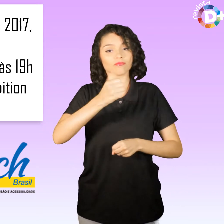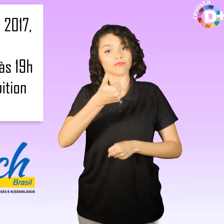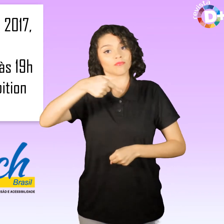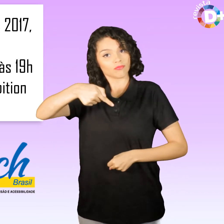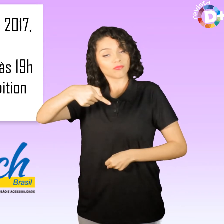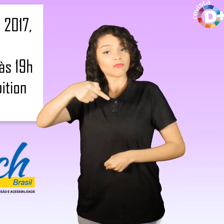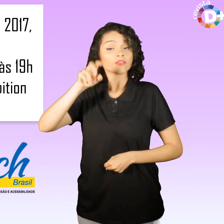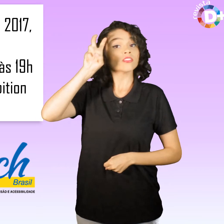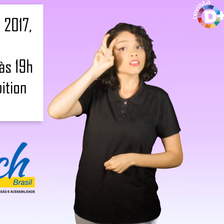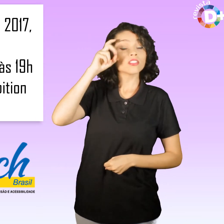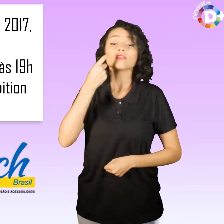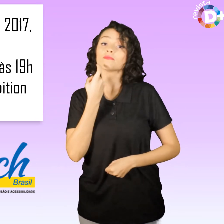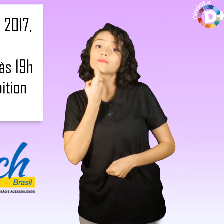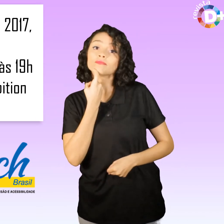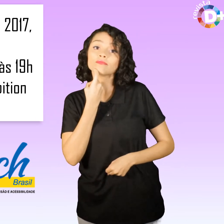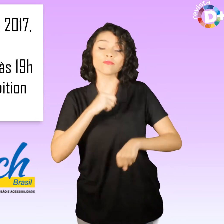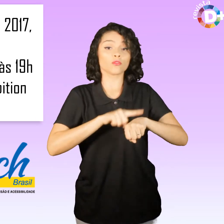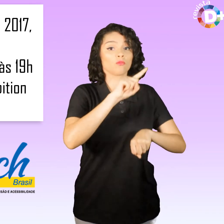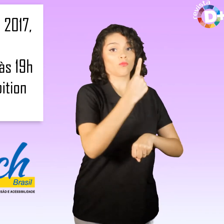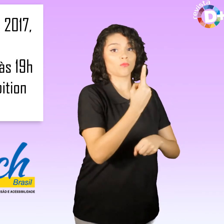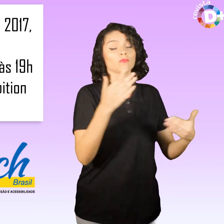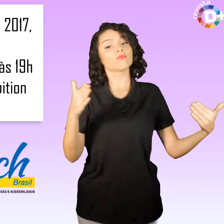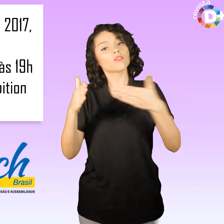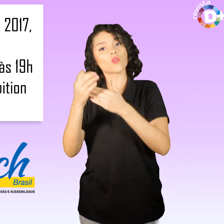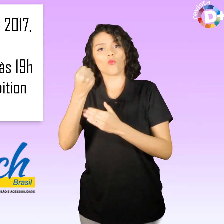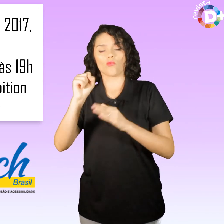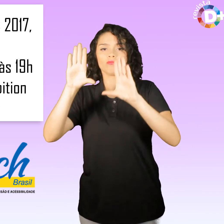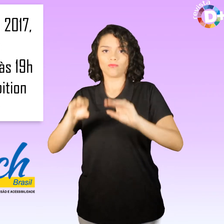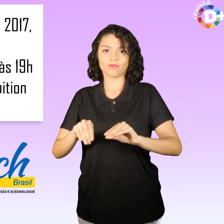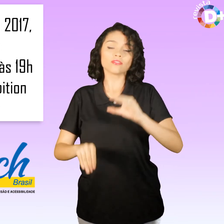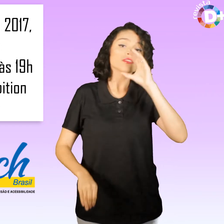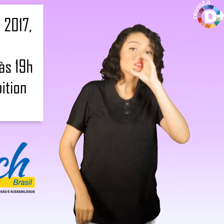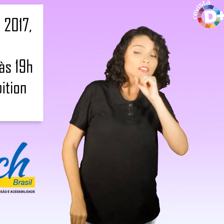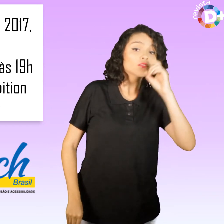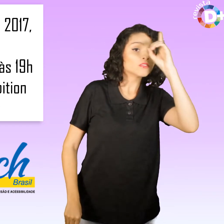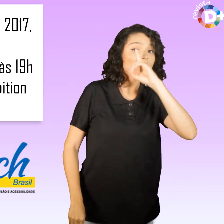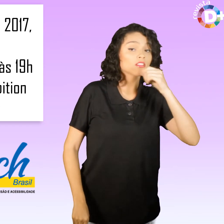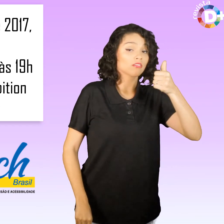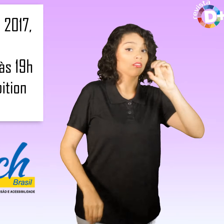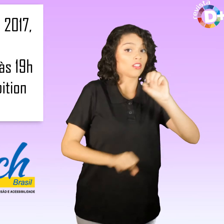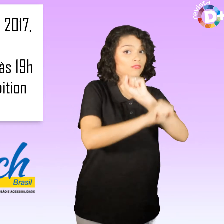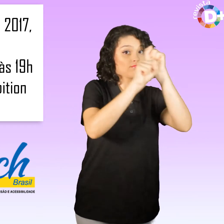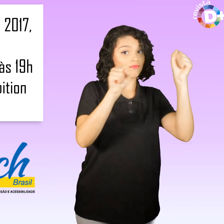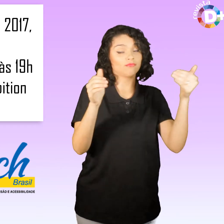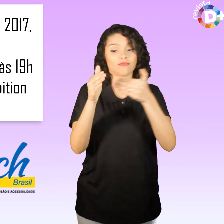4 de junho de 2017, quinta e sexta-feira, das 13 às 20 horas, sábado e domingo, das 10 às 19